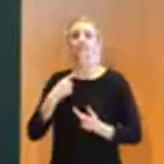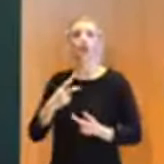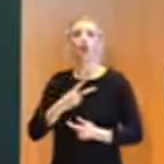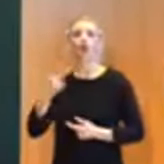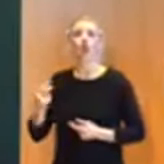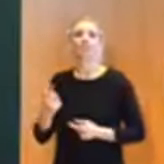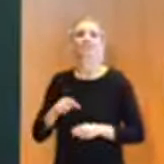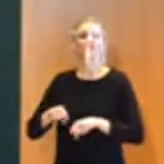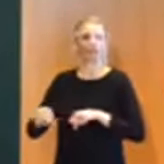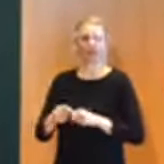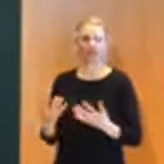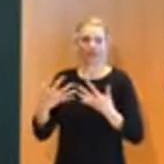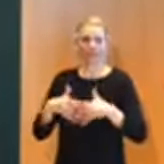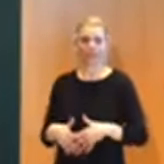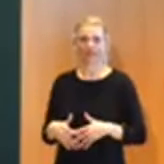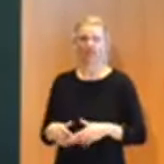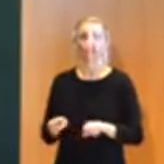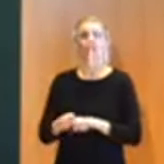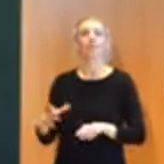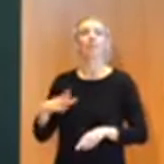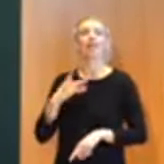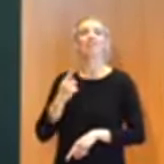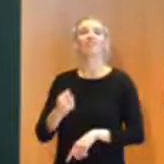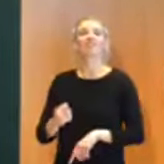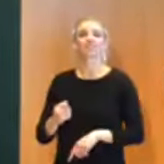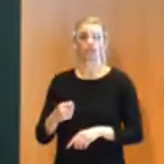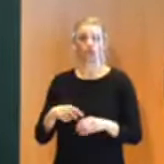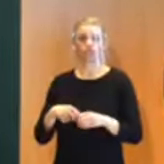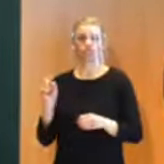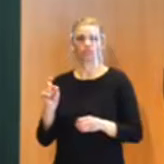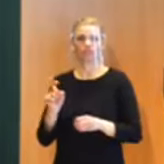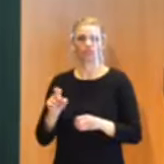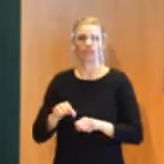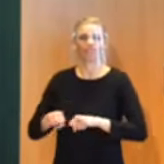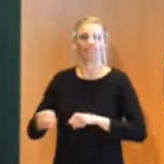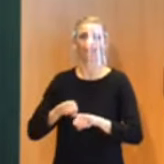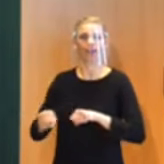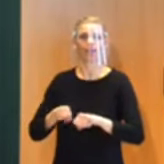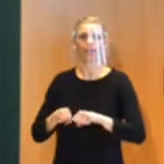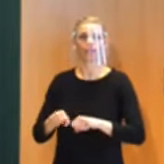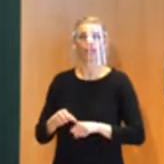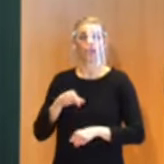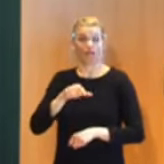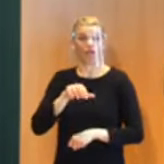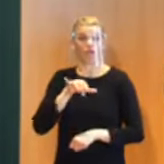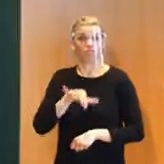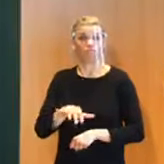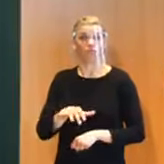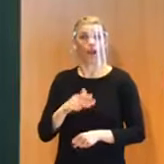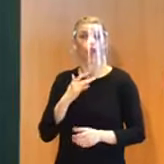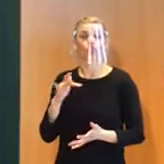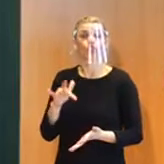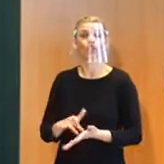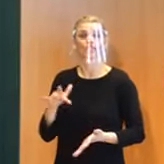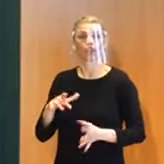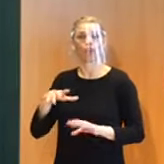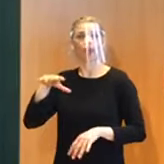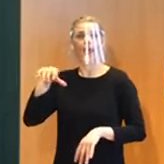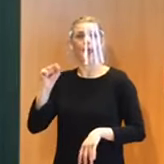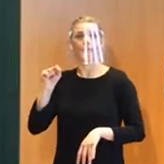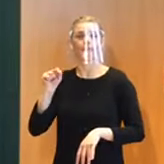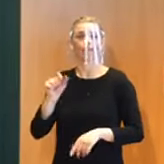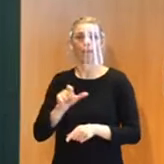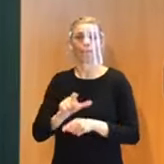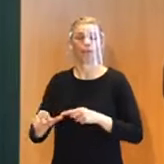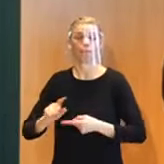ako napríklad, keď Robert Fico odišiel z vlády, on mal teda dostatok chápania pre politickú